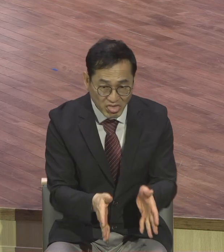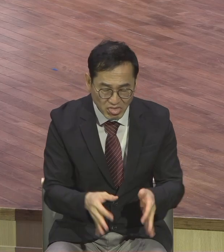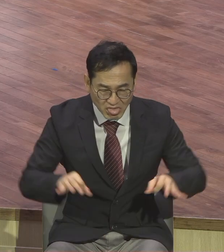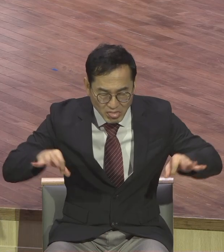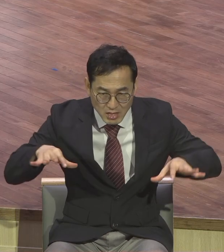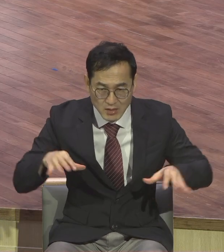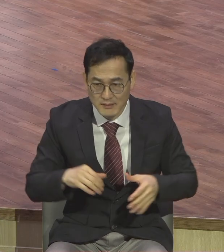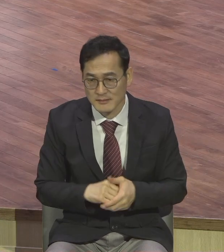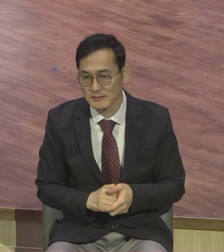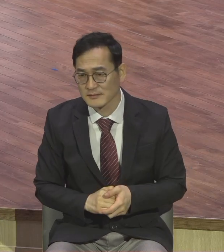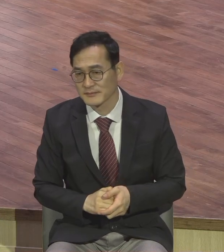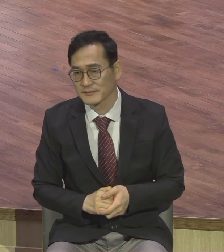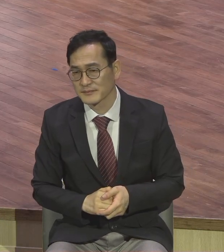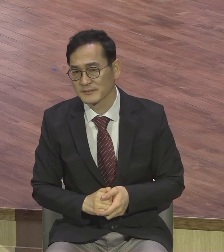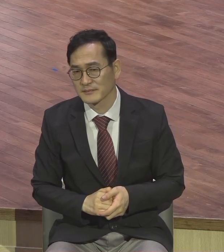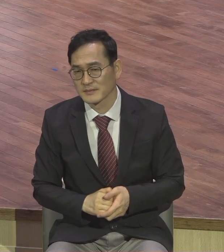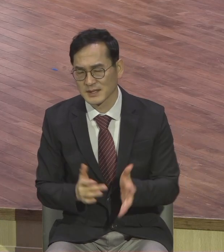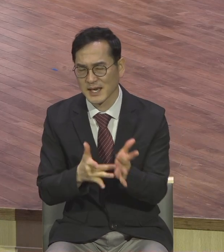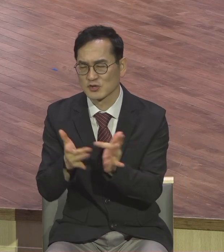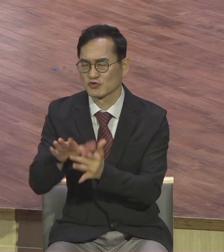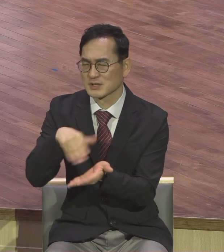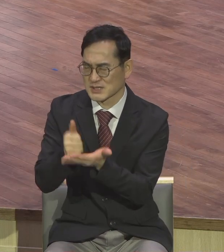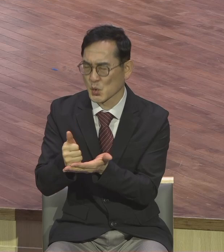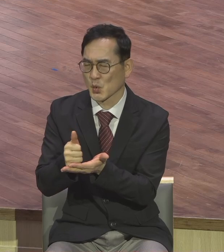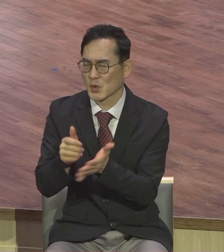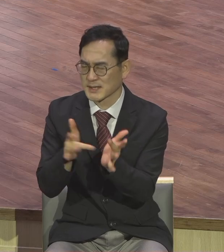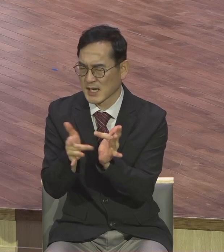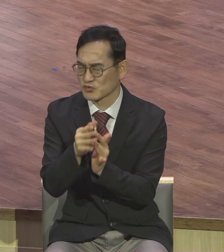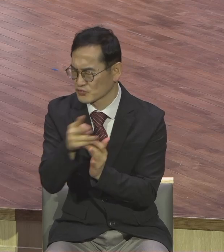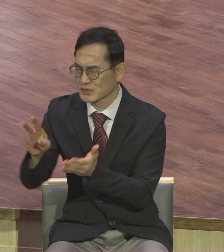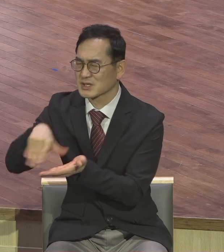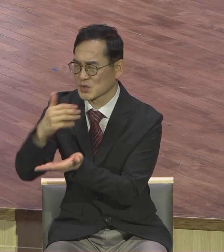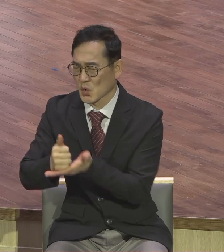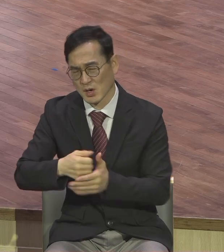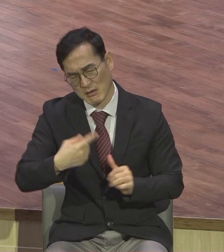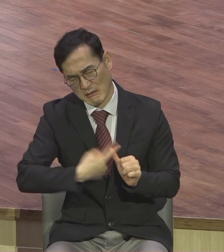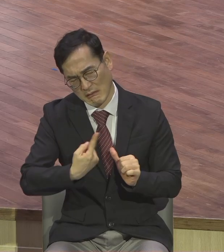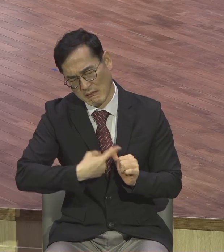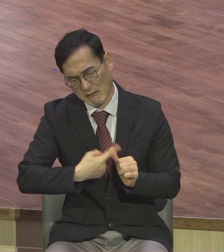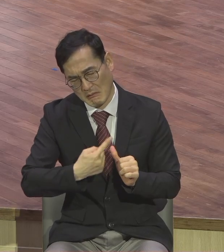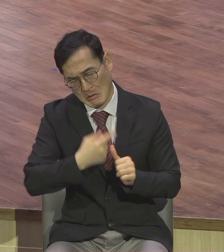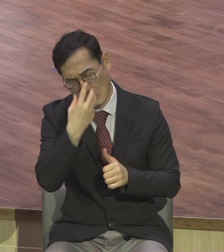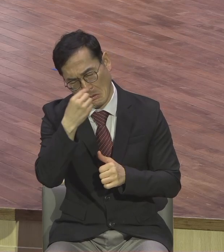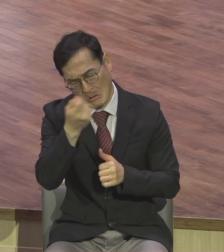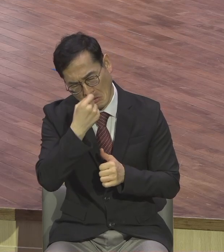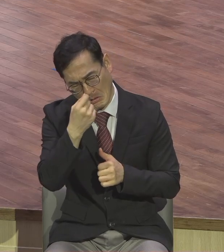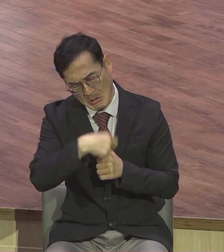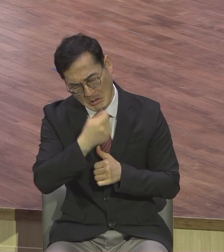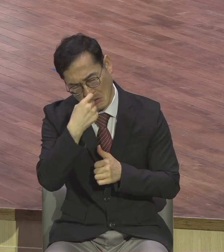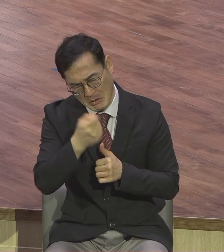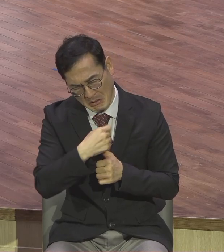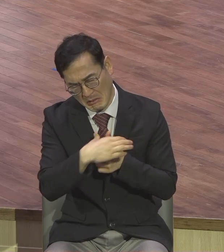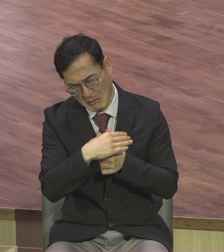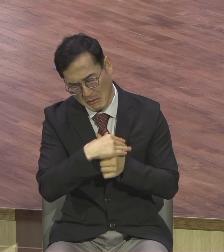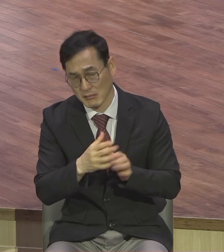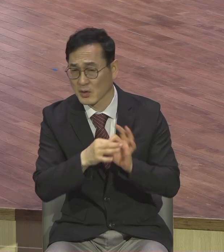예수가 그리스도다. 남이 뭐라 욕을 하든지 뺨을 치든 침을 뱉든 상관없어. 예수가 나의 그리스도이기